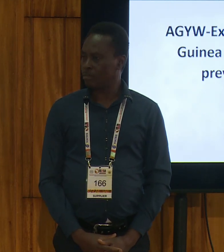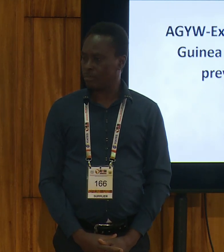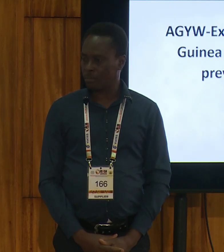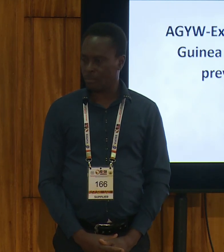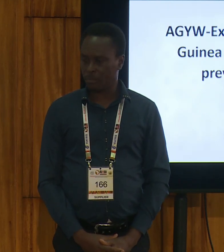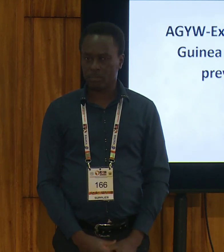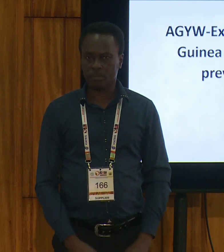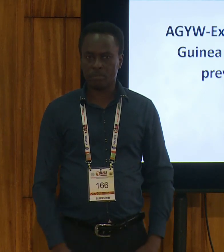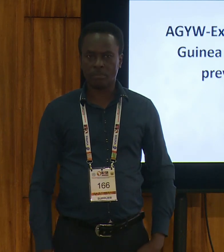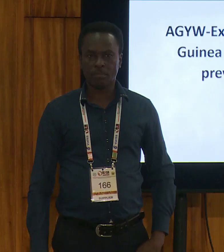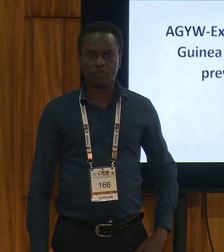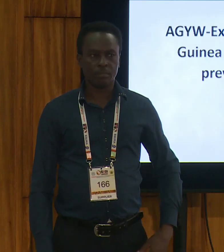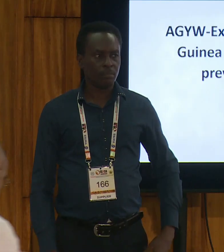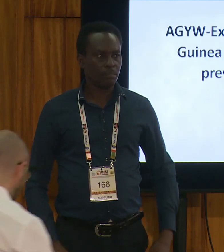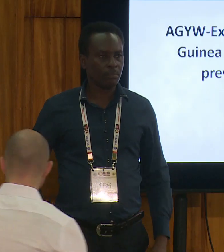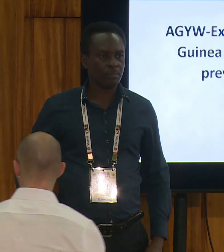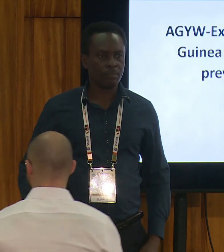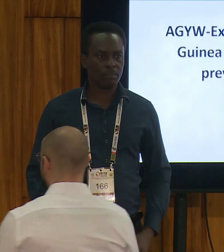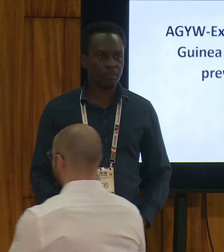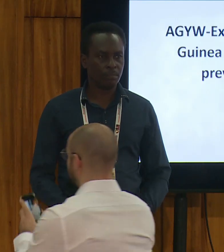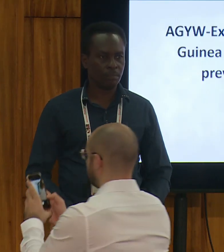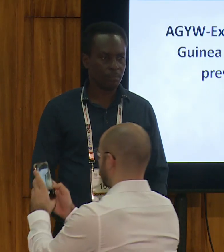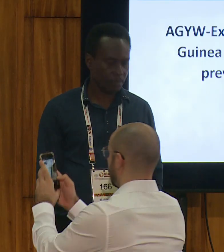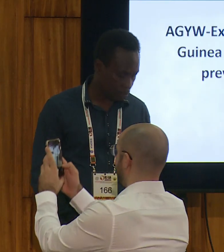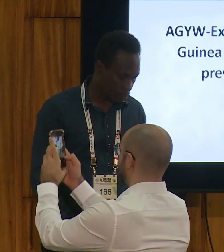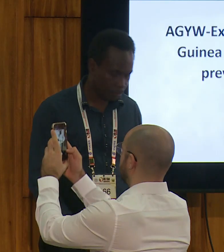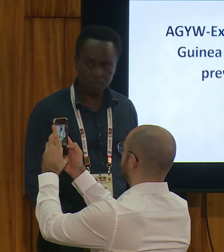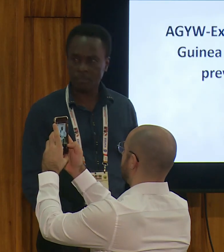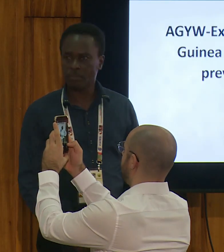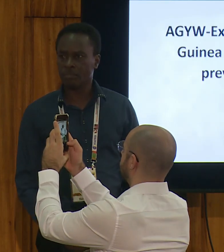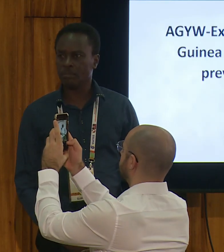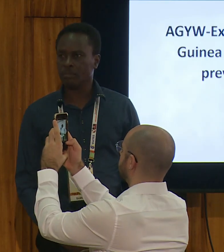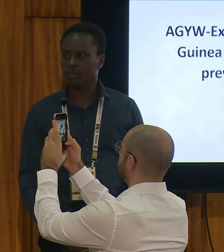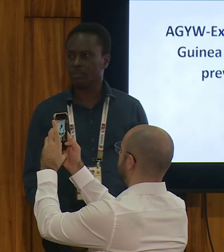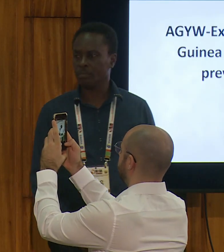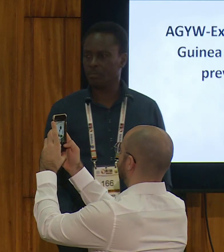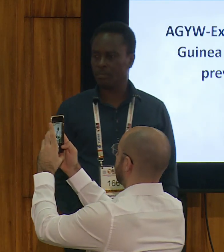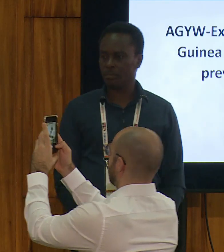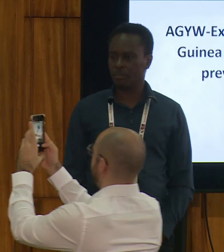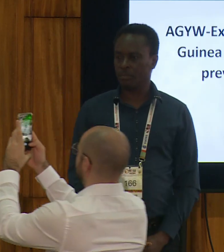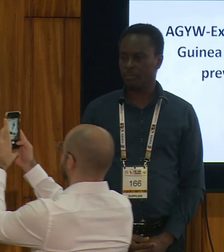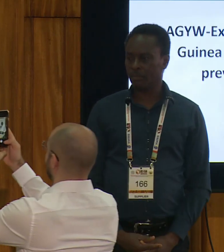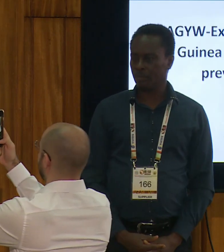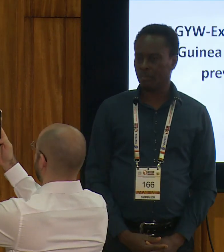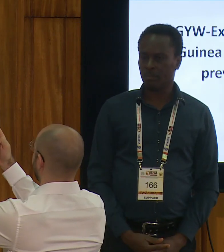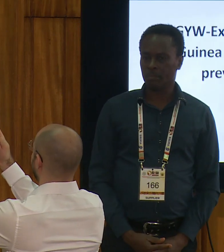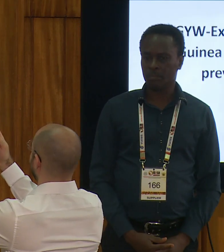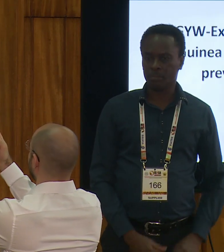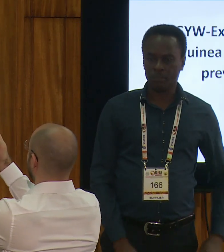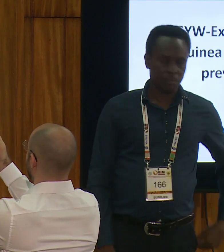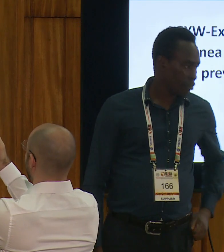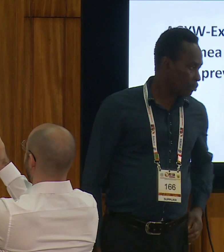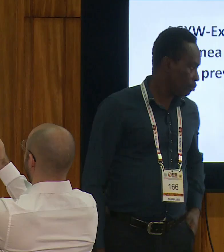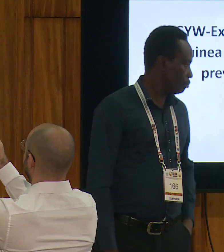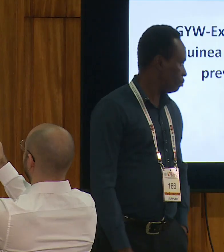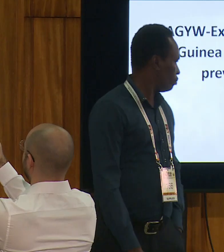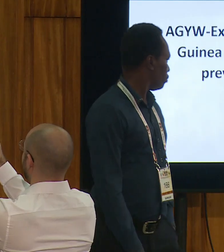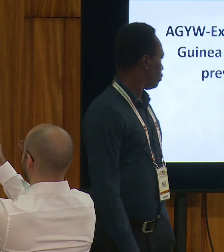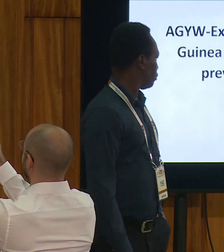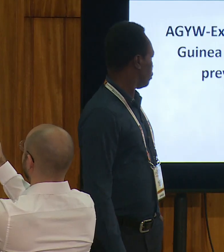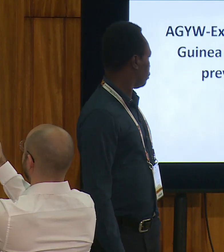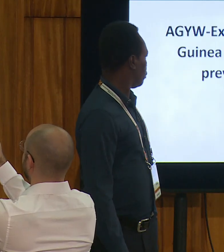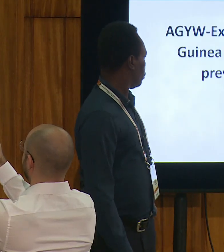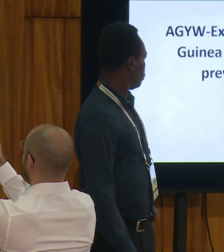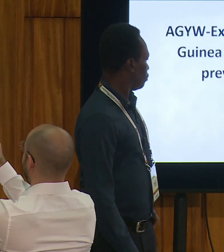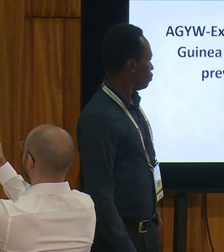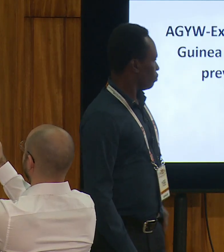Mi compañero es el que tenía que haber hecho esa presentación del Ministerio de Sanidad, pero la agenda no le ha permitido llegar